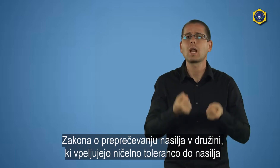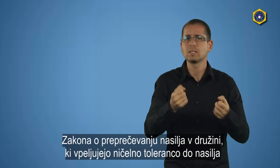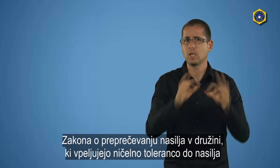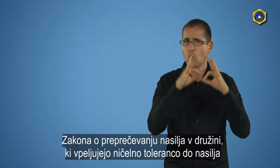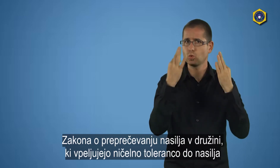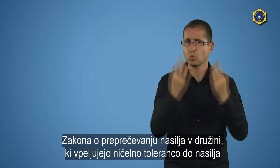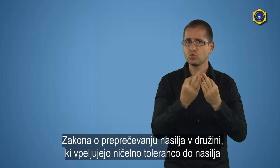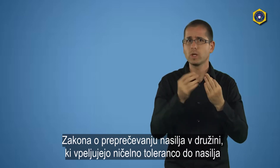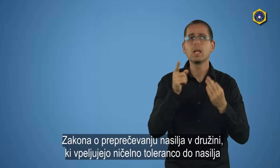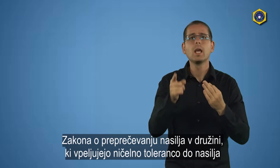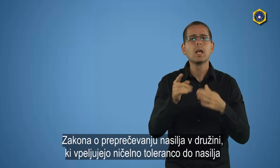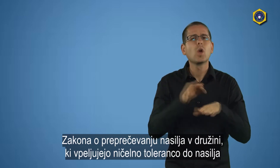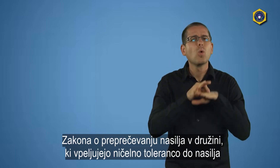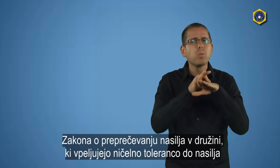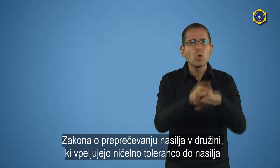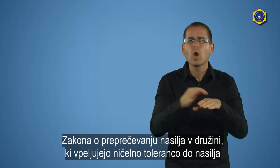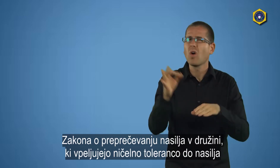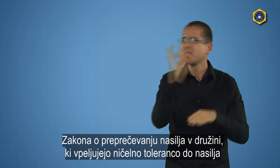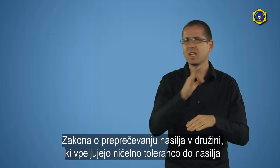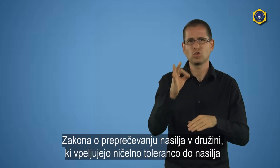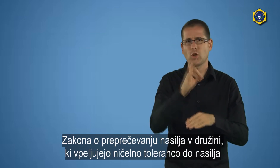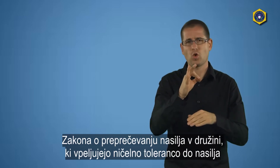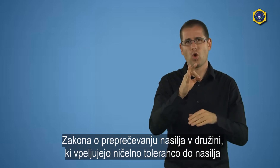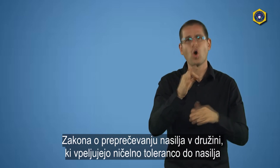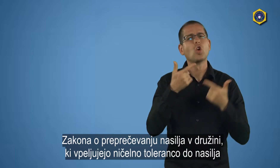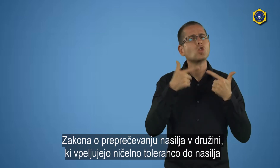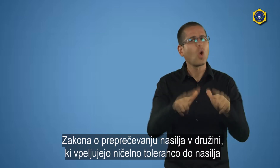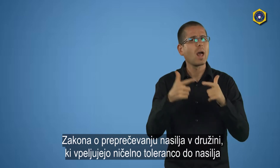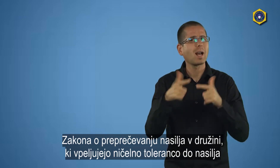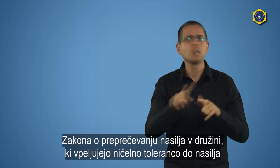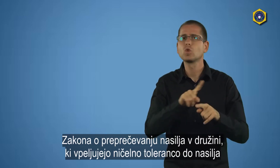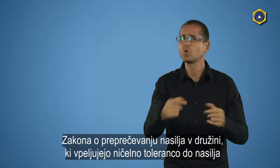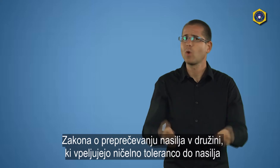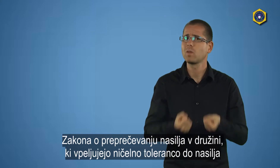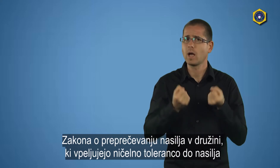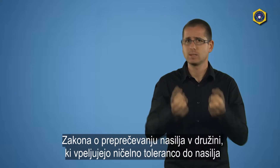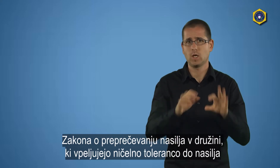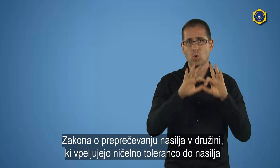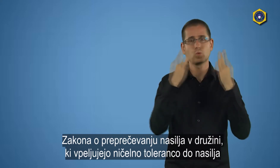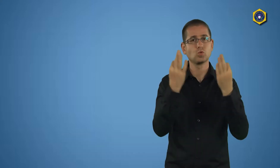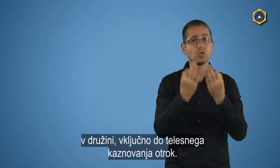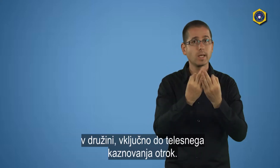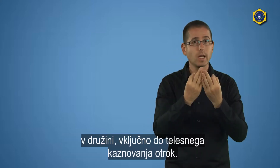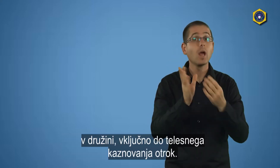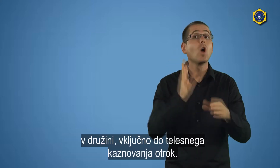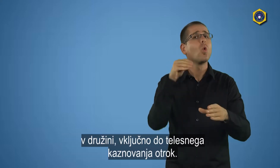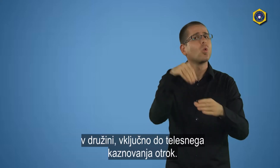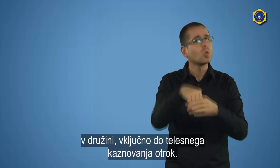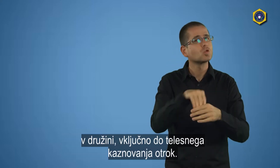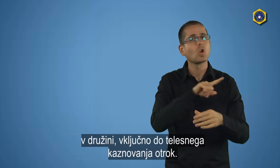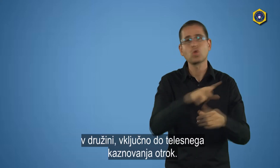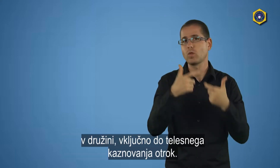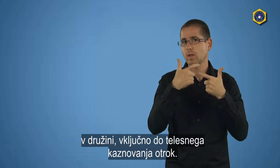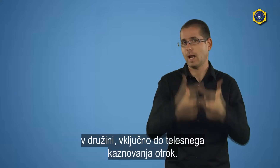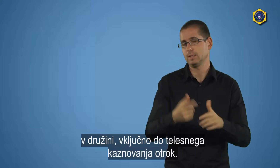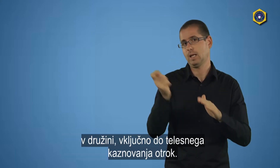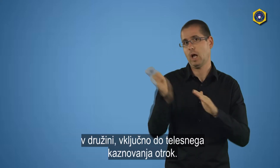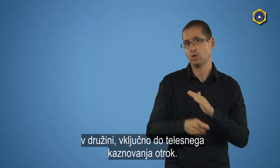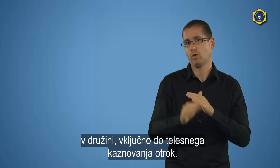v družini, ki vpeljujejo ničelno toleranco do nasilja v družini, vključno do telesnega kaznovanja